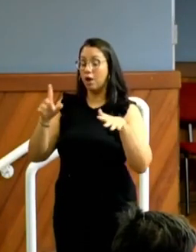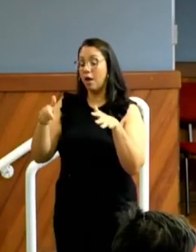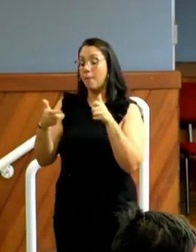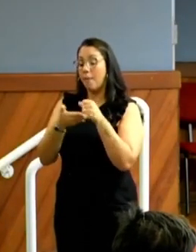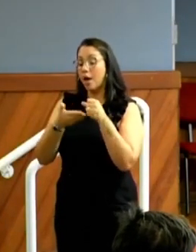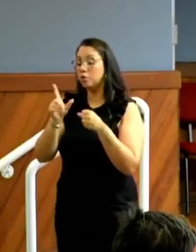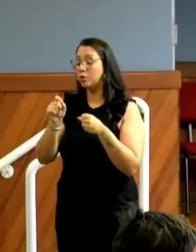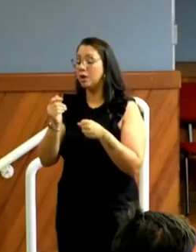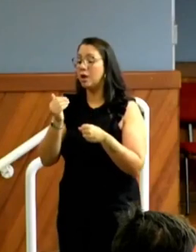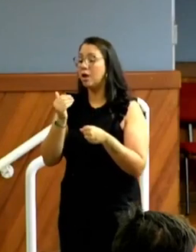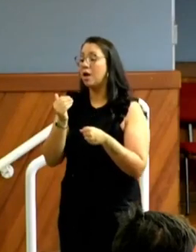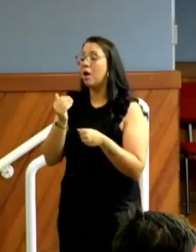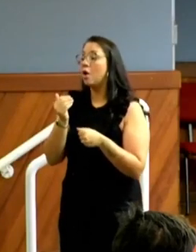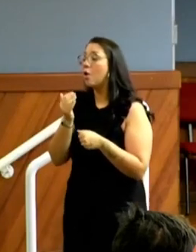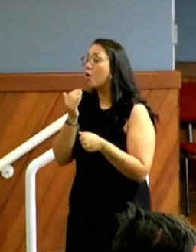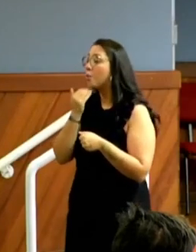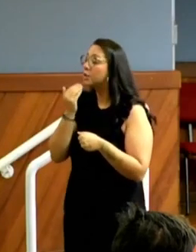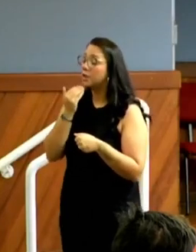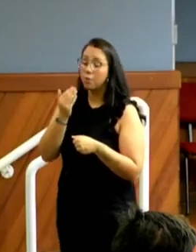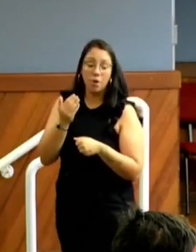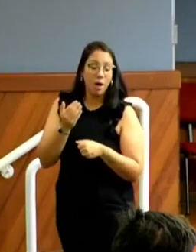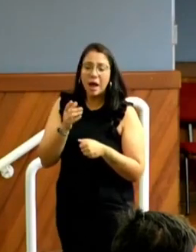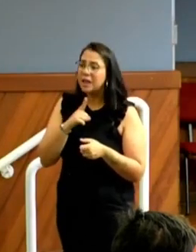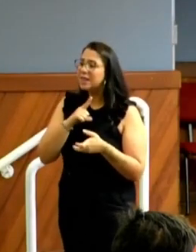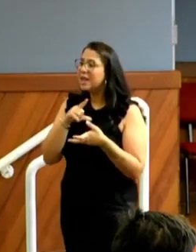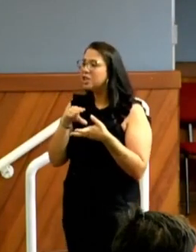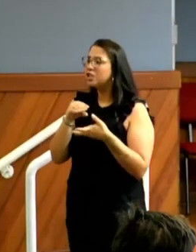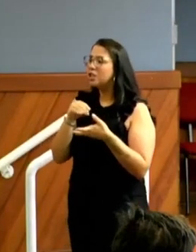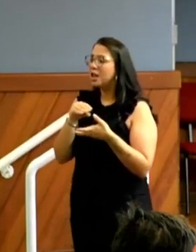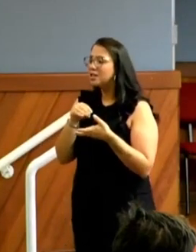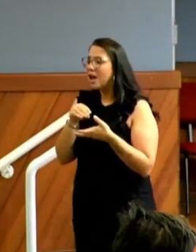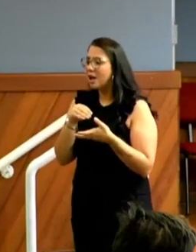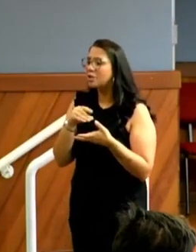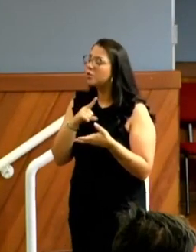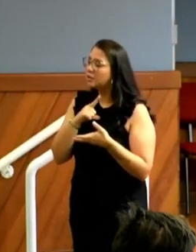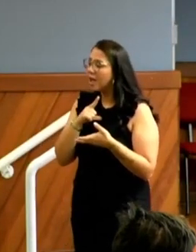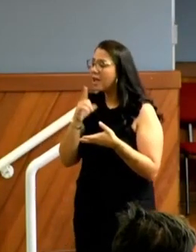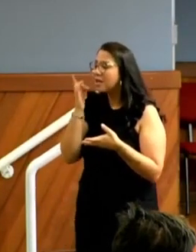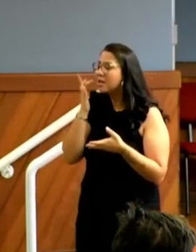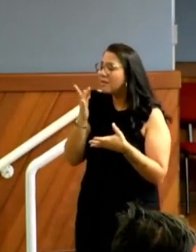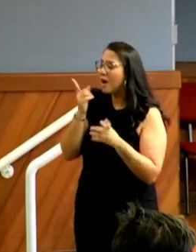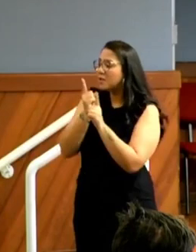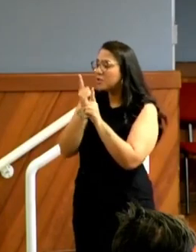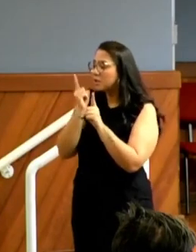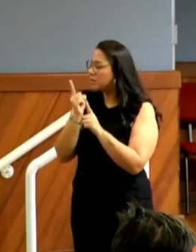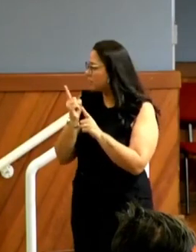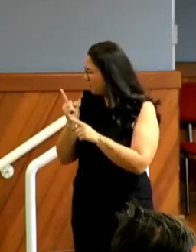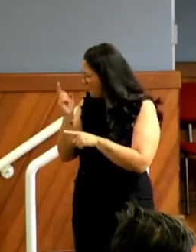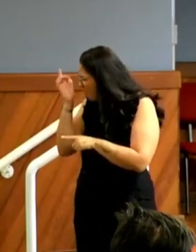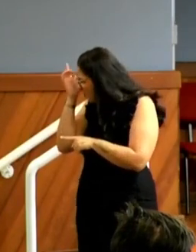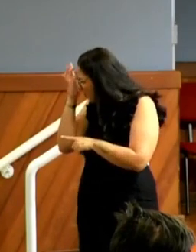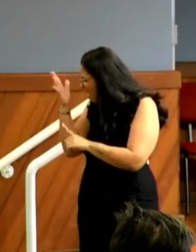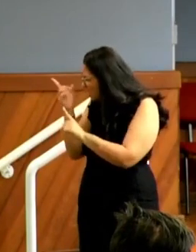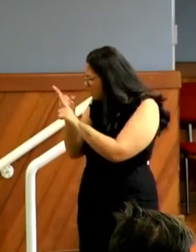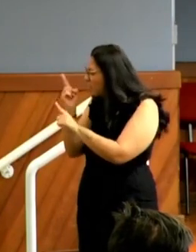coisa, se eu não aguento o pessoal da difusão virar e falar assim, tá digitalizado? Ai, tá fácil de ser acessado? Fácil de ser acessado é